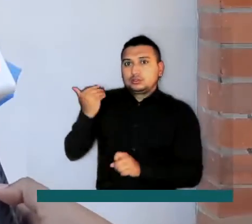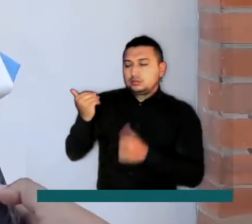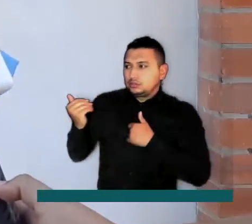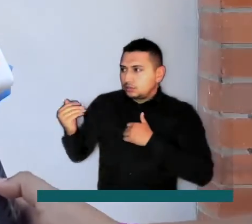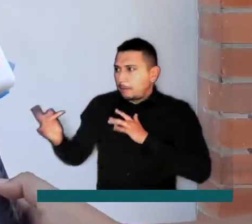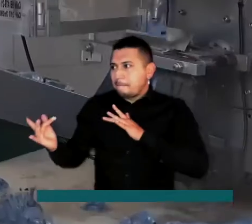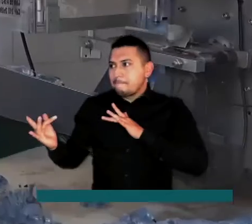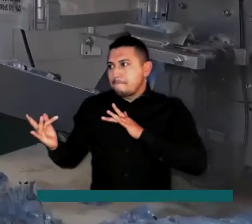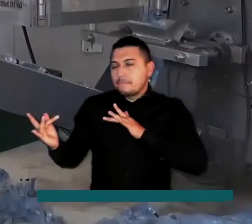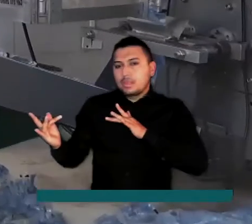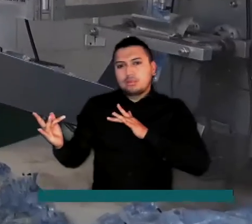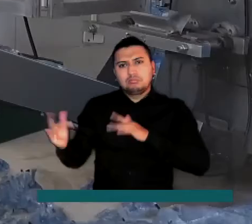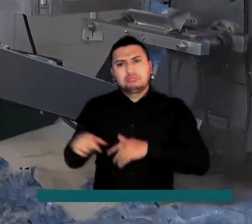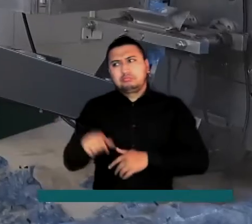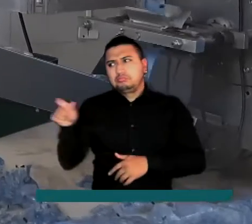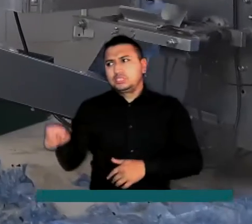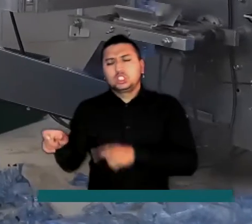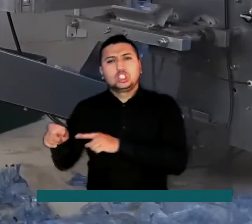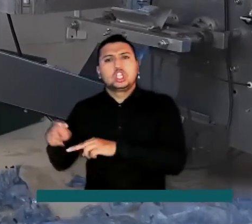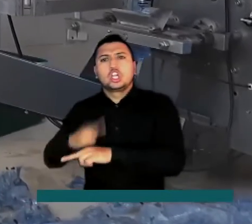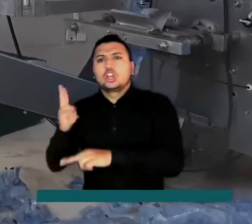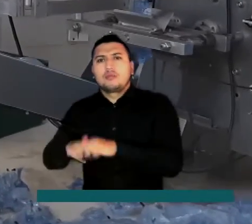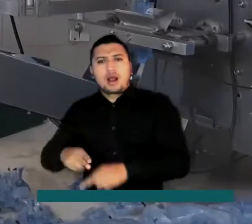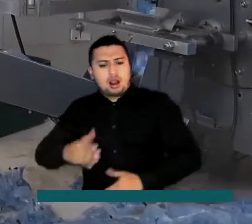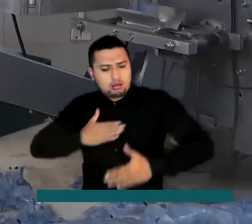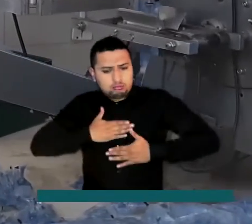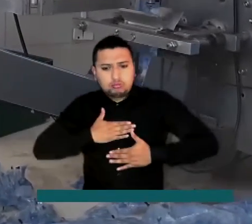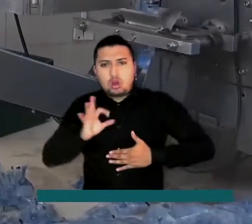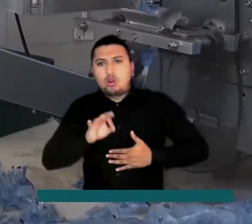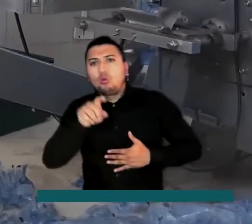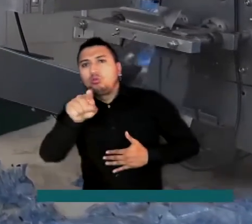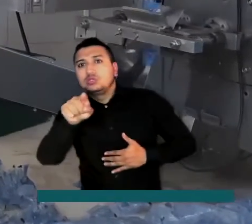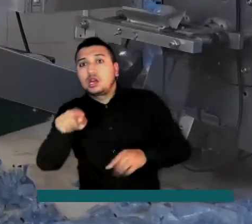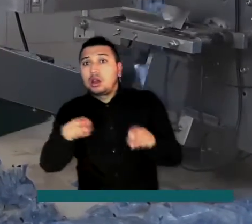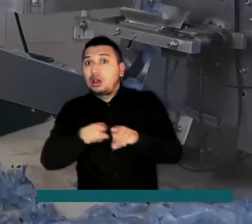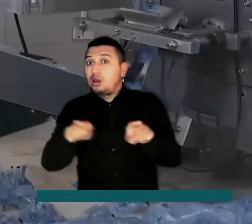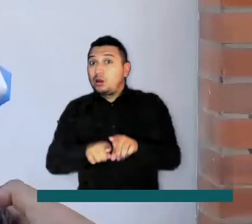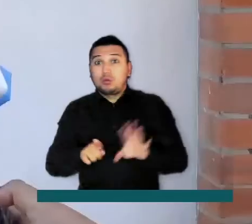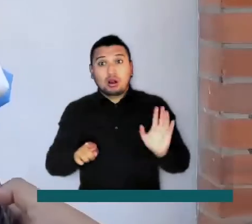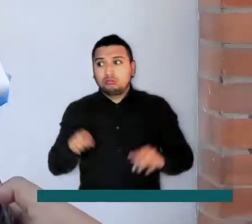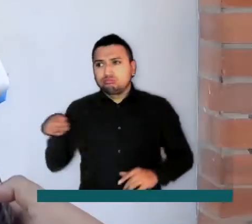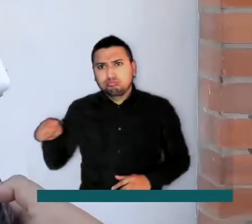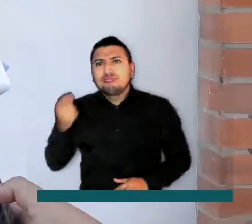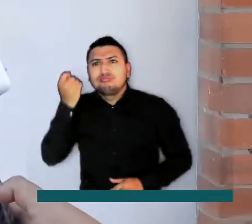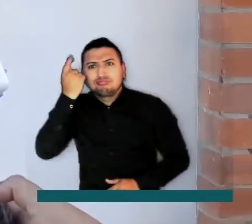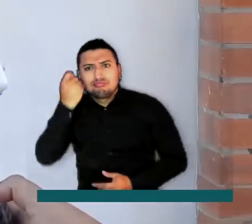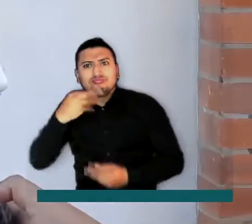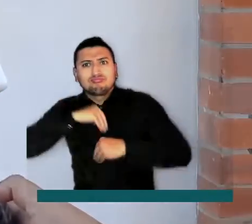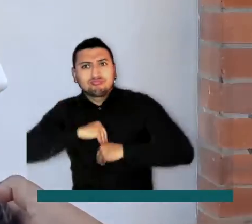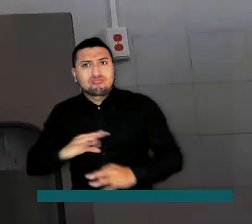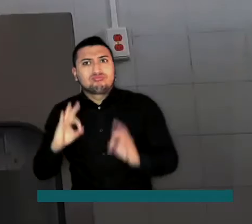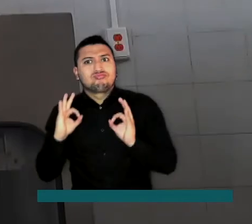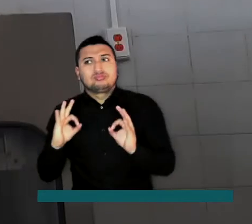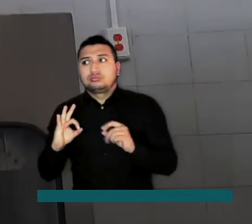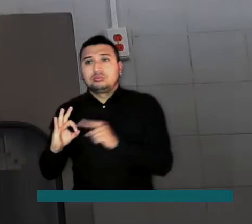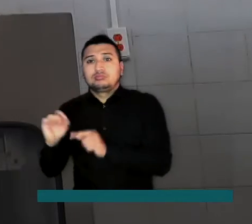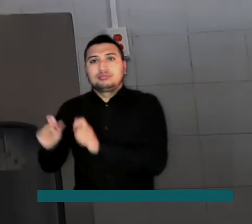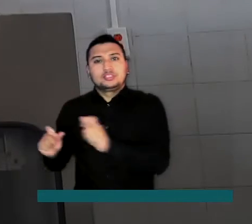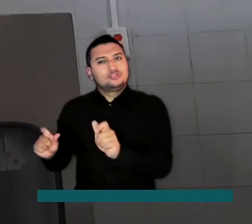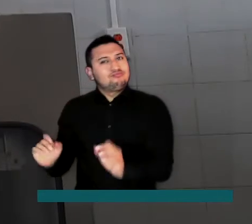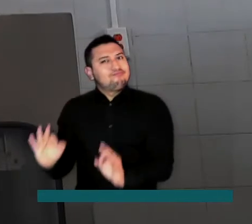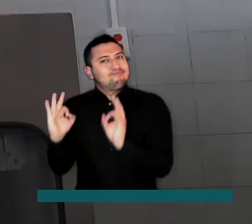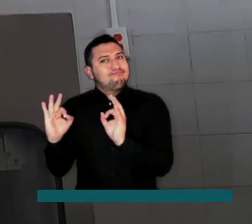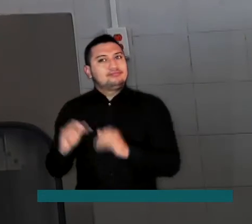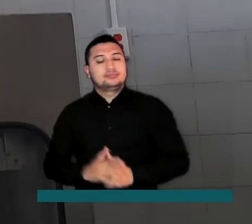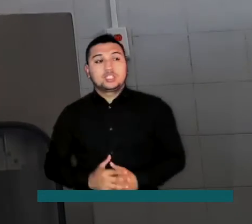normal como cualquiera, así como usted o como yo, o sea, entienden. No le veo la dificultad para que los contraten para trabajar, son excelentes personas. El compromiso es